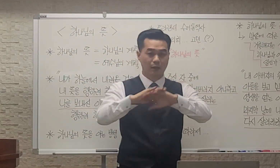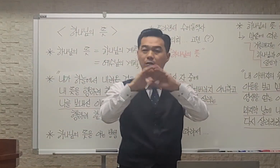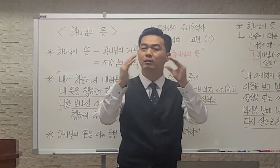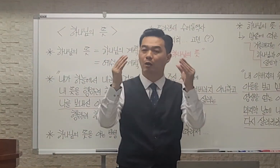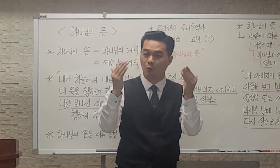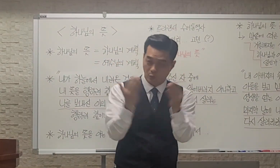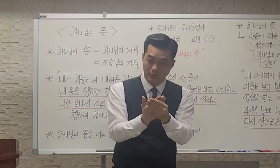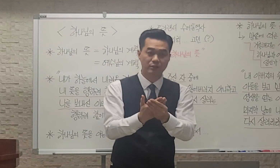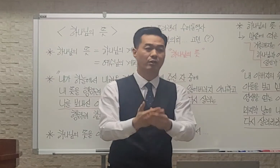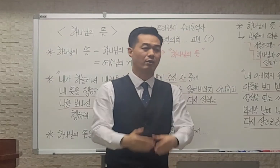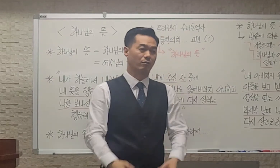계획은 완전해요.